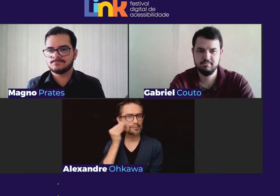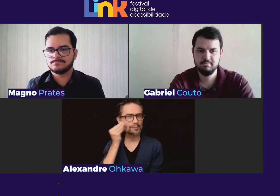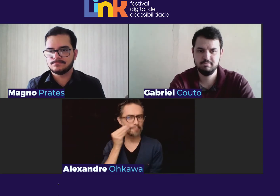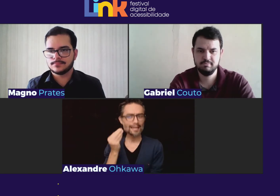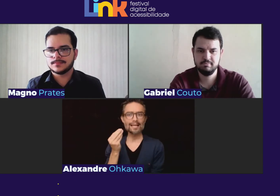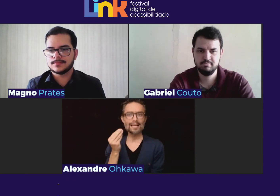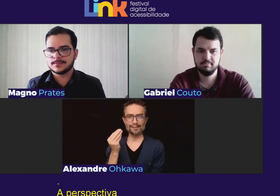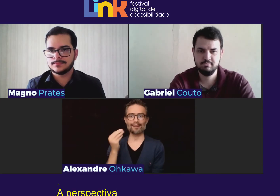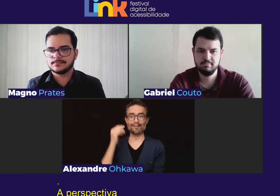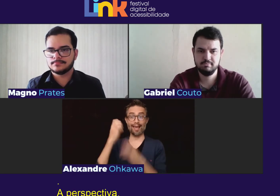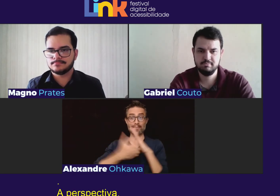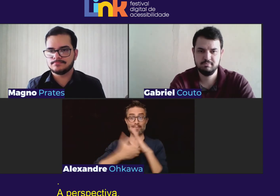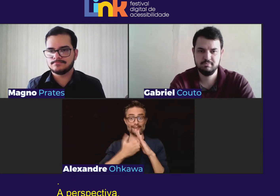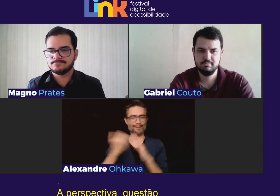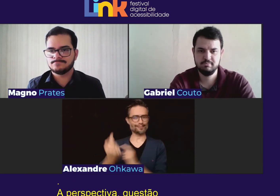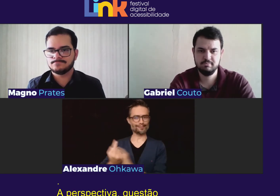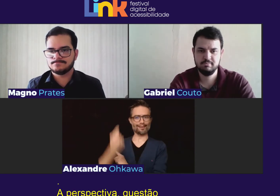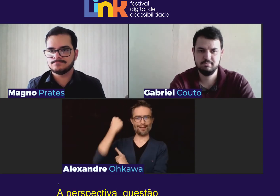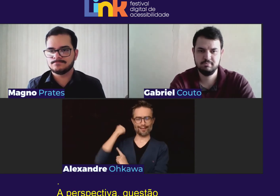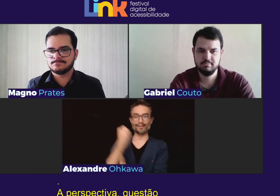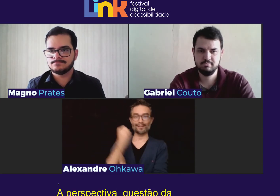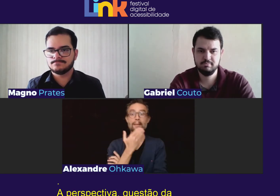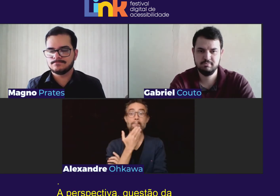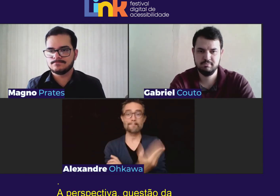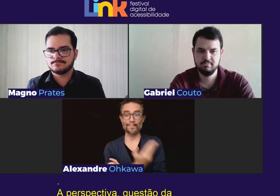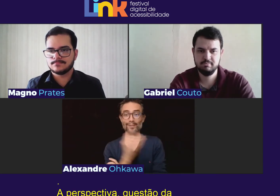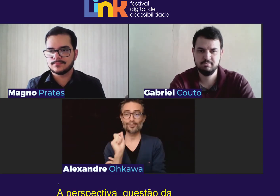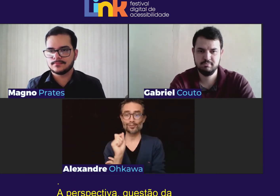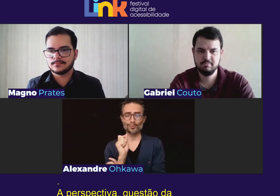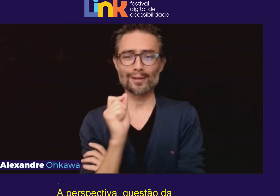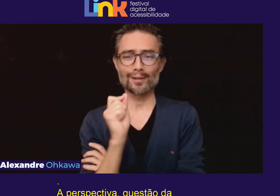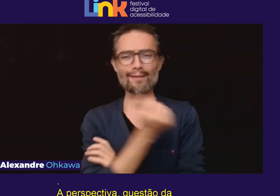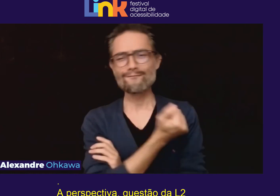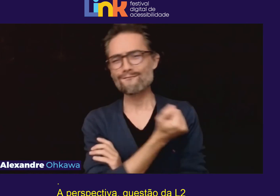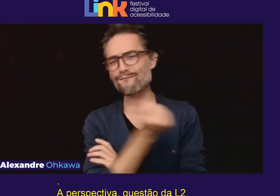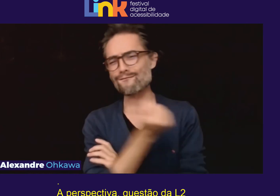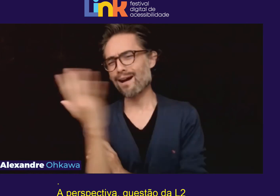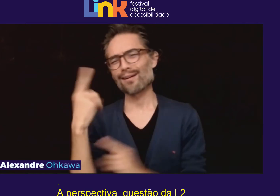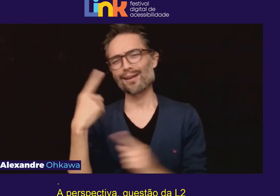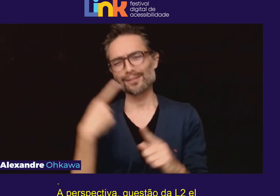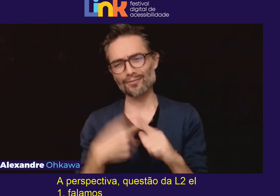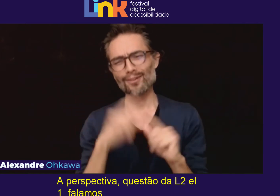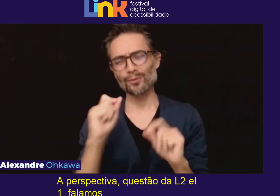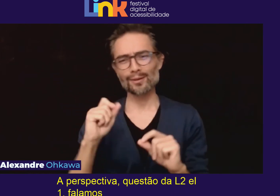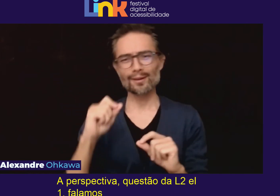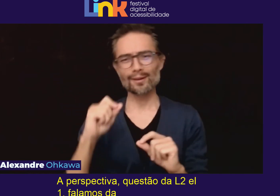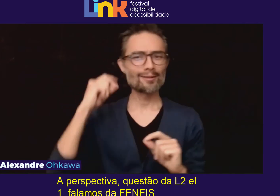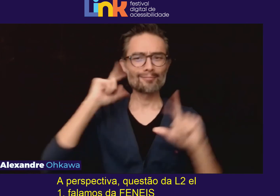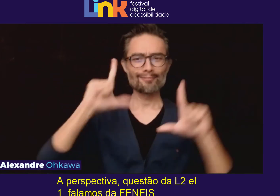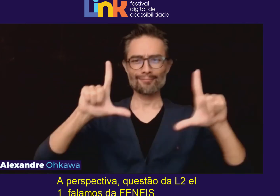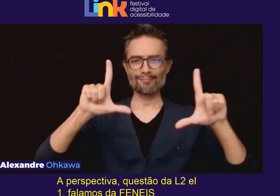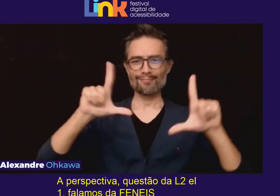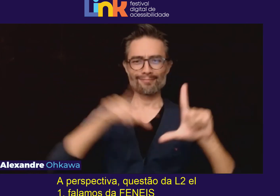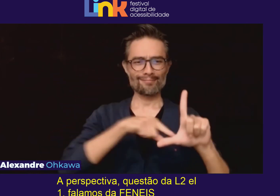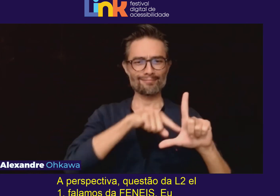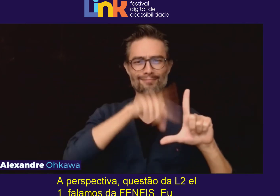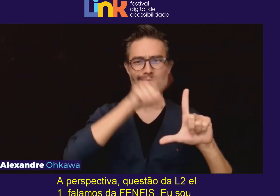Eu sou o Alê, né? Eu tenho bastante experiência, já trabalhei em várias empresas. E